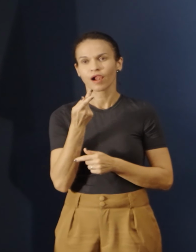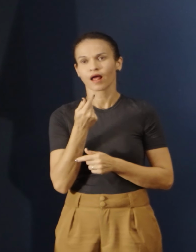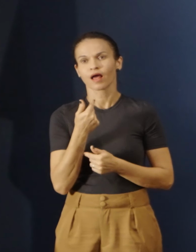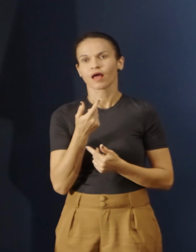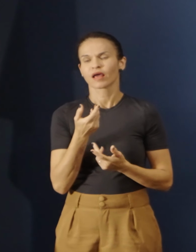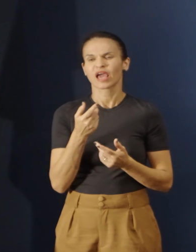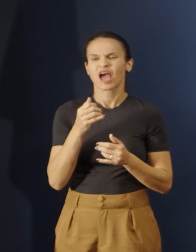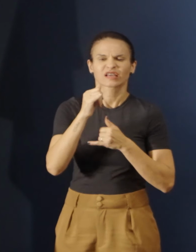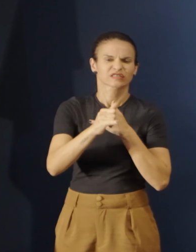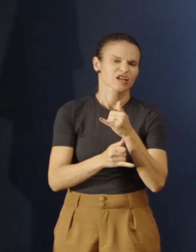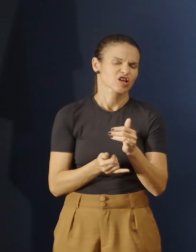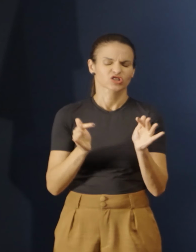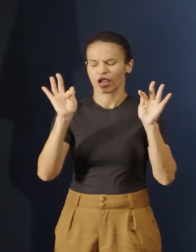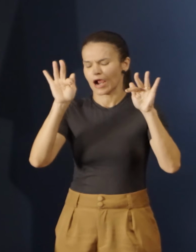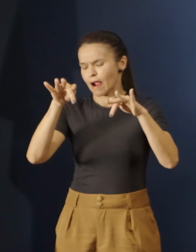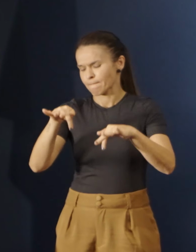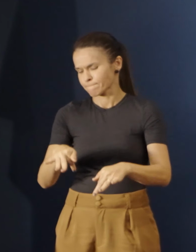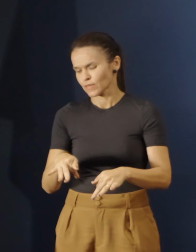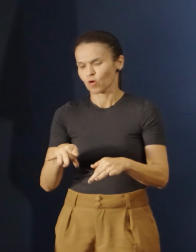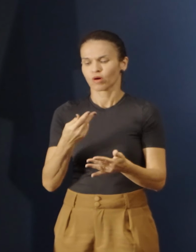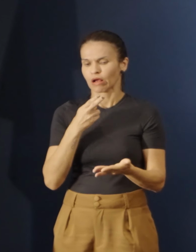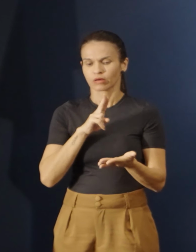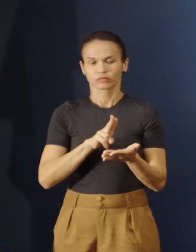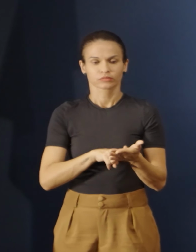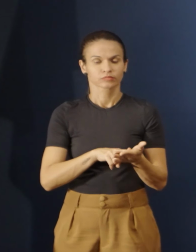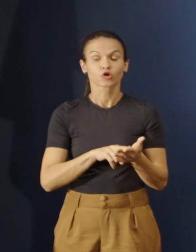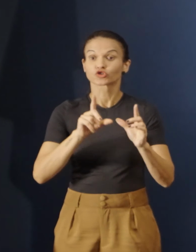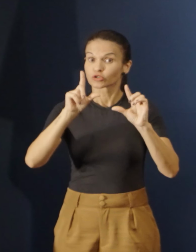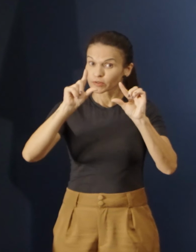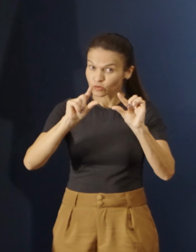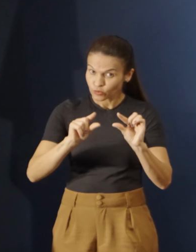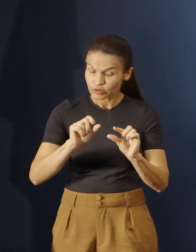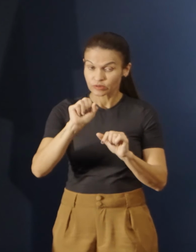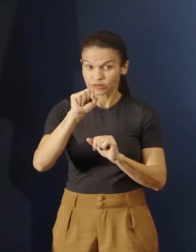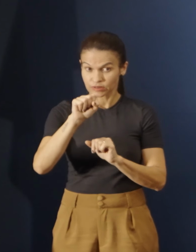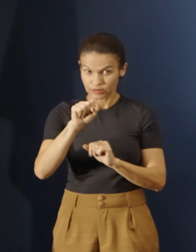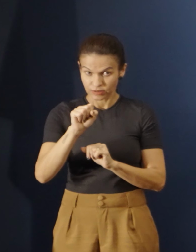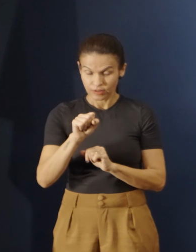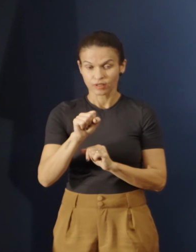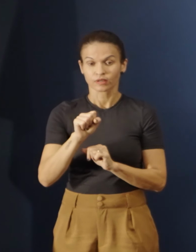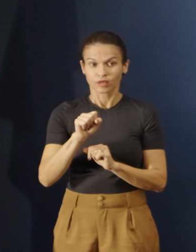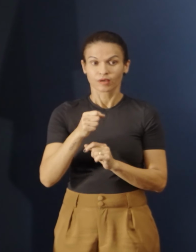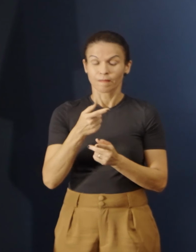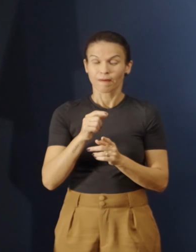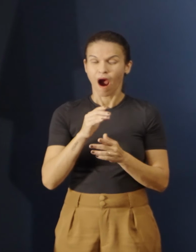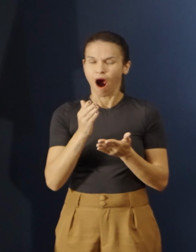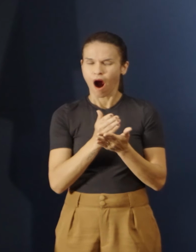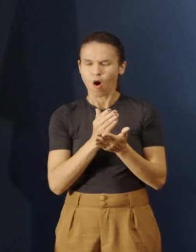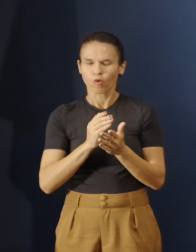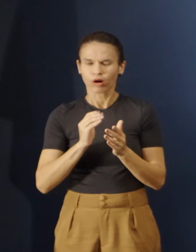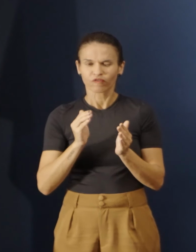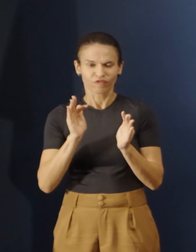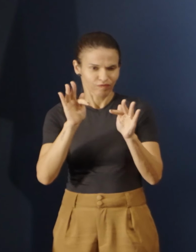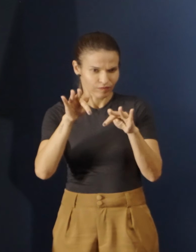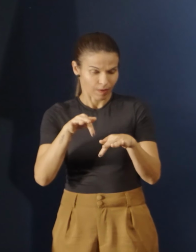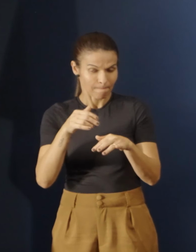que a internet acabou com a epistolografia. Eu acho que diminuiu muito e realmente em alguns casos acabou, mas pensem